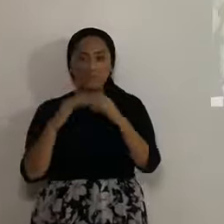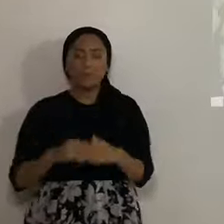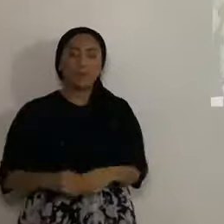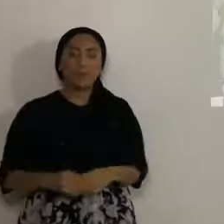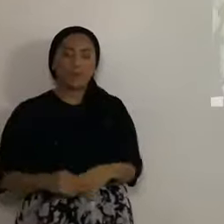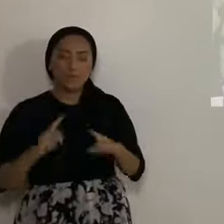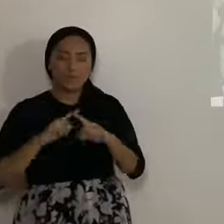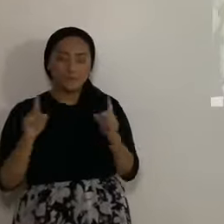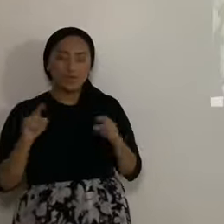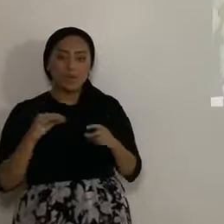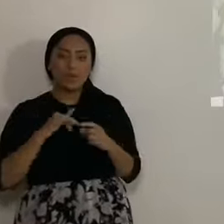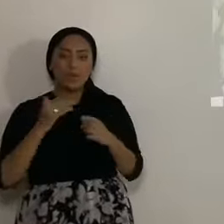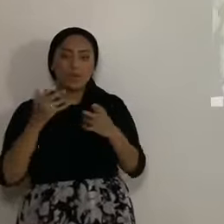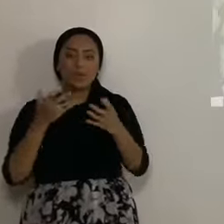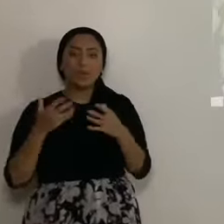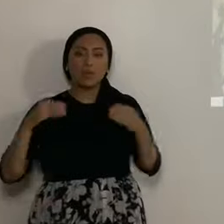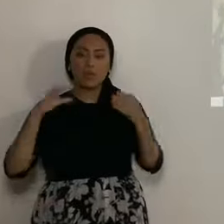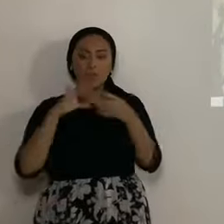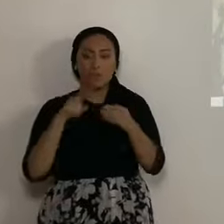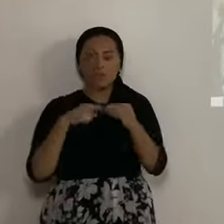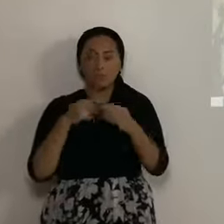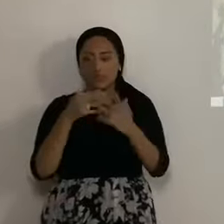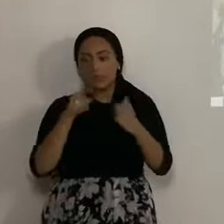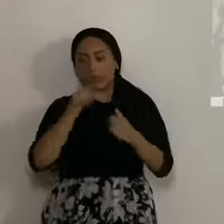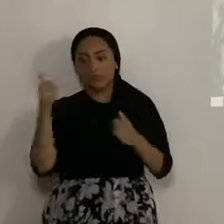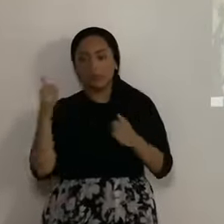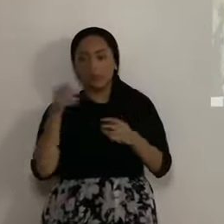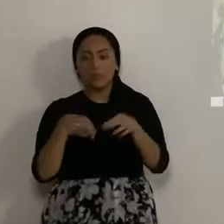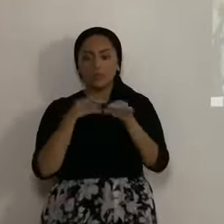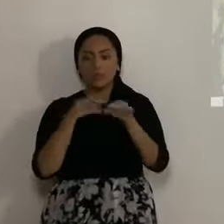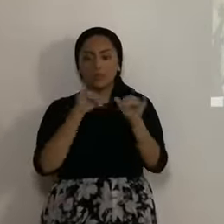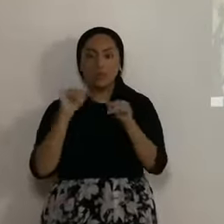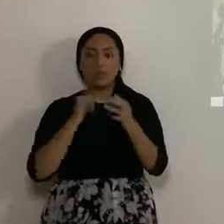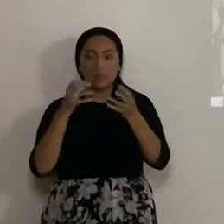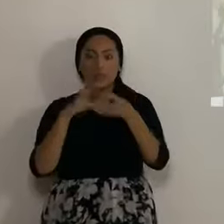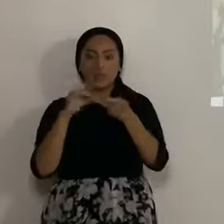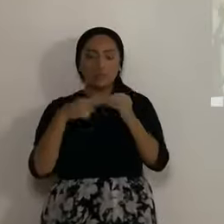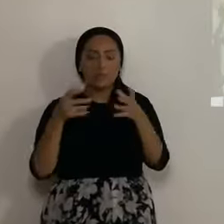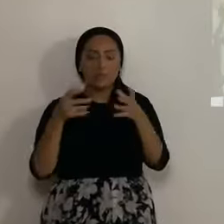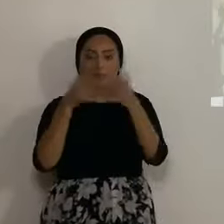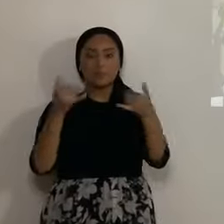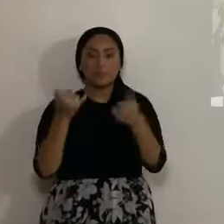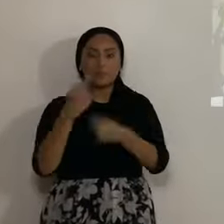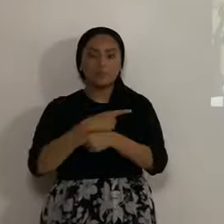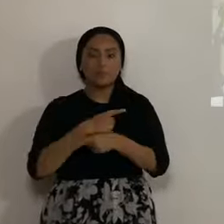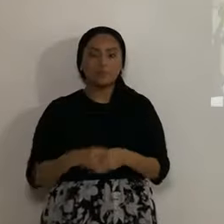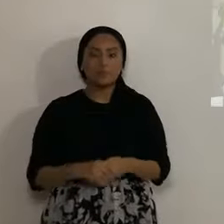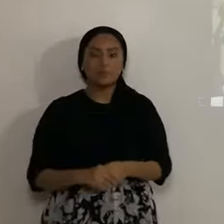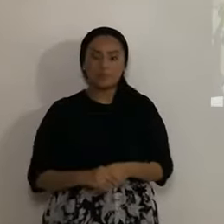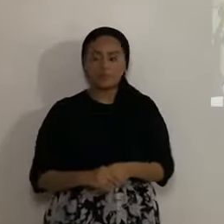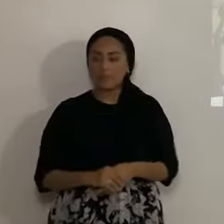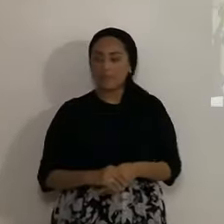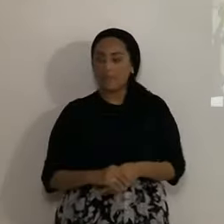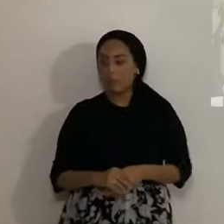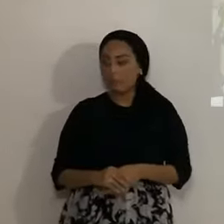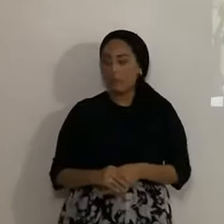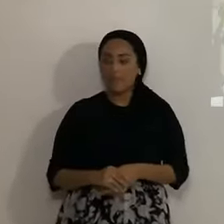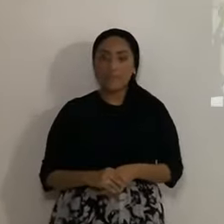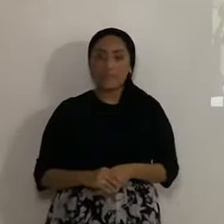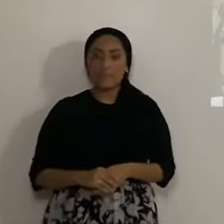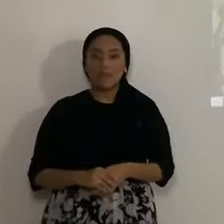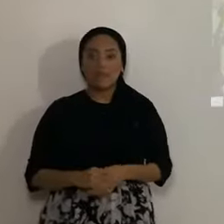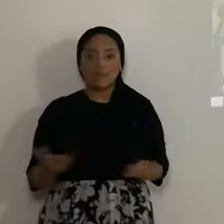pero, quiero hablar de otra cosa importante también, es que quiero hablar de varias cosas el día de hoy, que